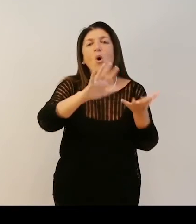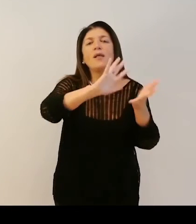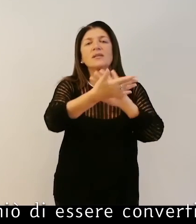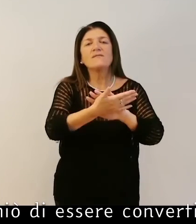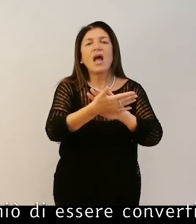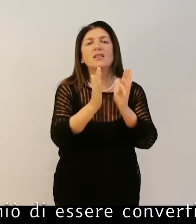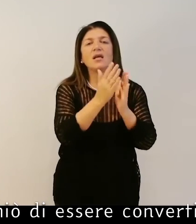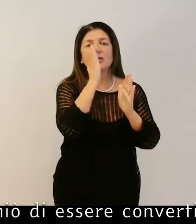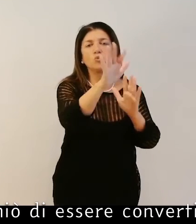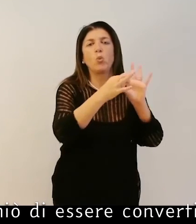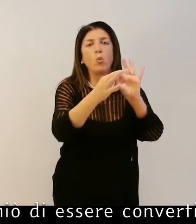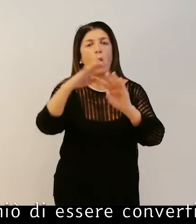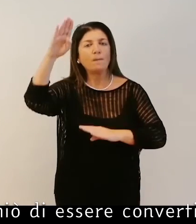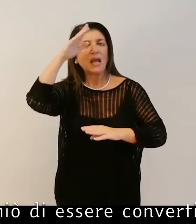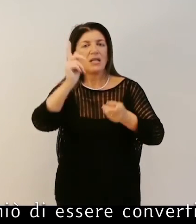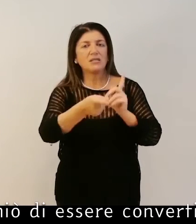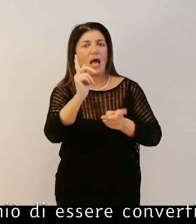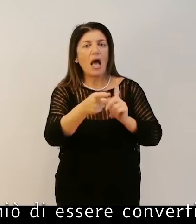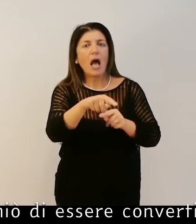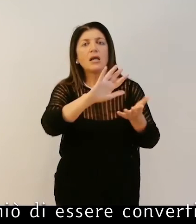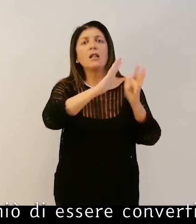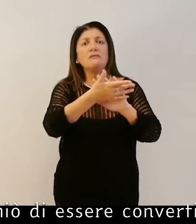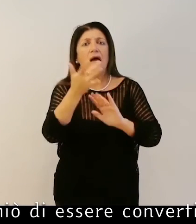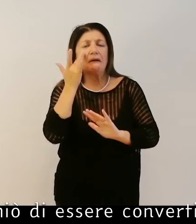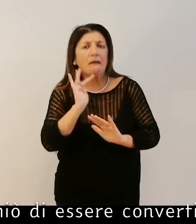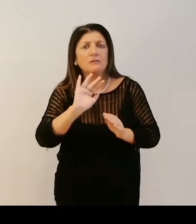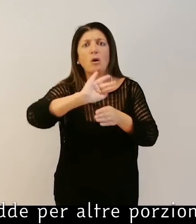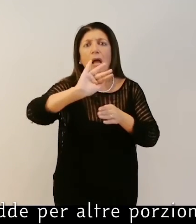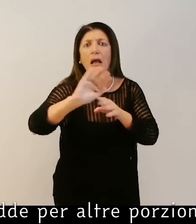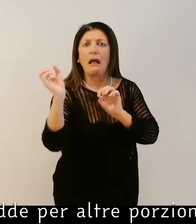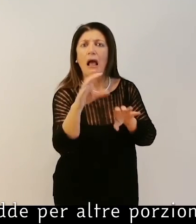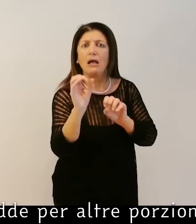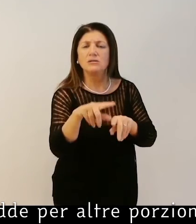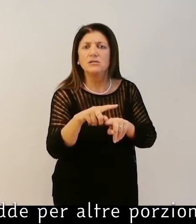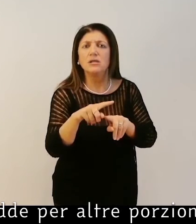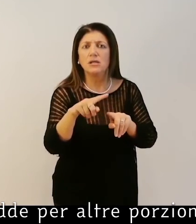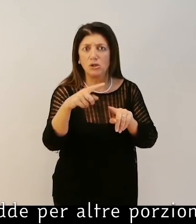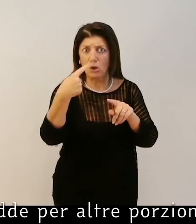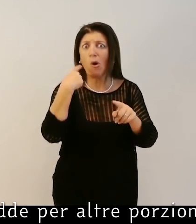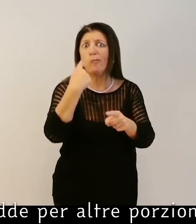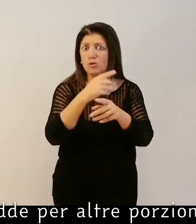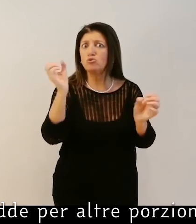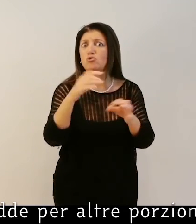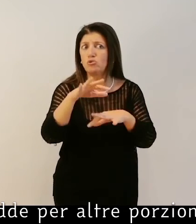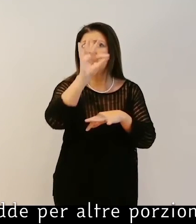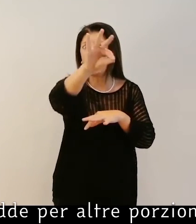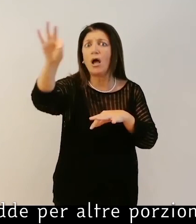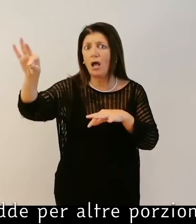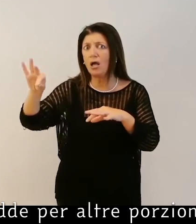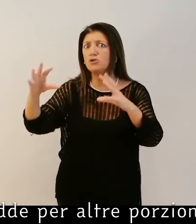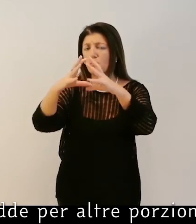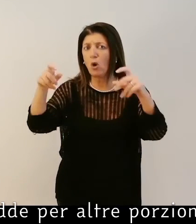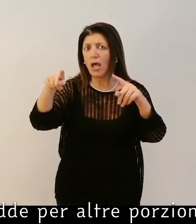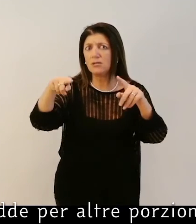militare e rischiò di essere convertita in magazzino, come del resto accadde per altre porzioni del complesso